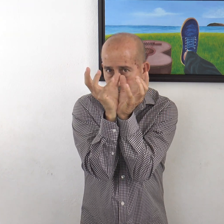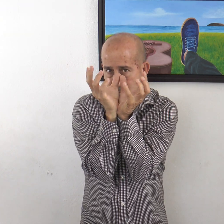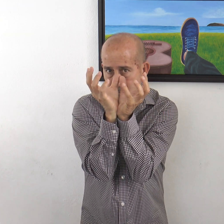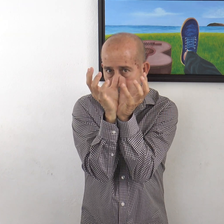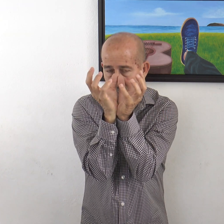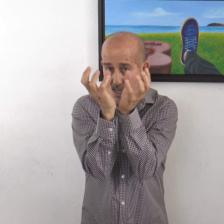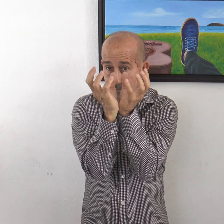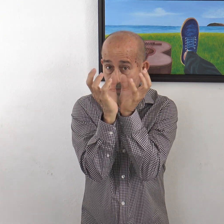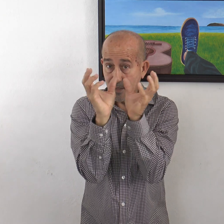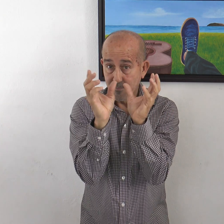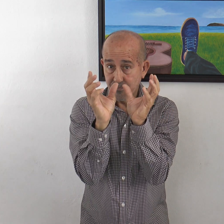¿verdad?